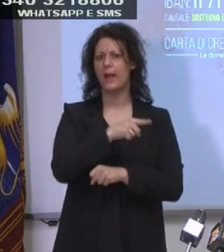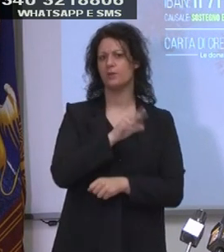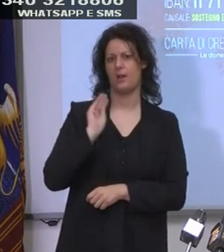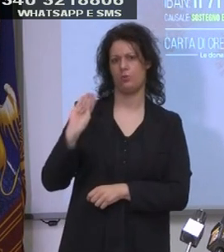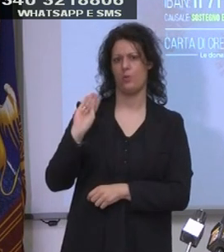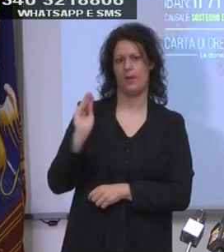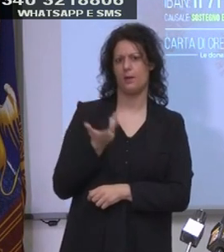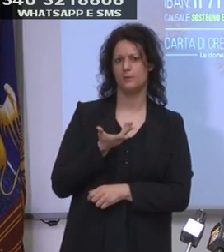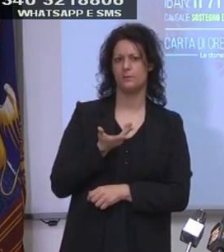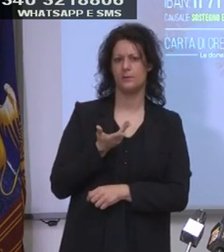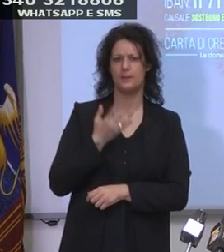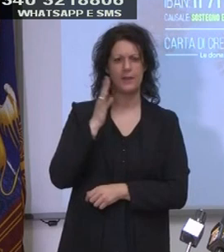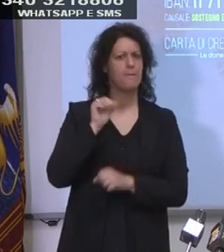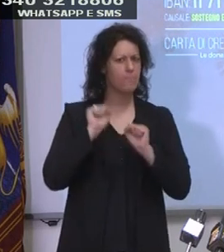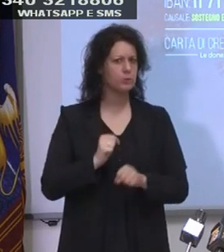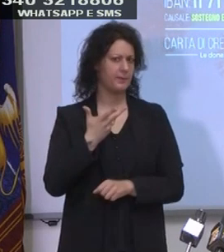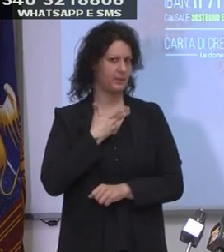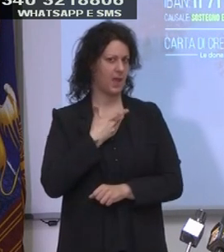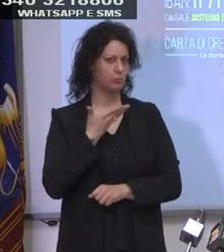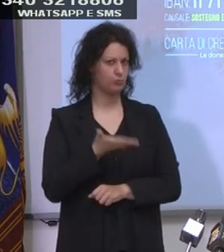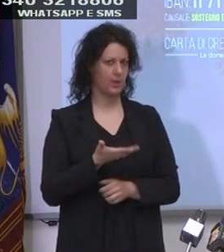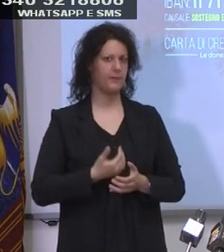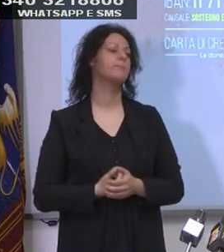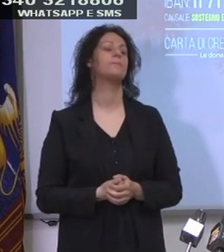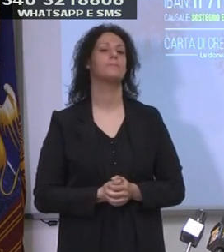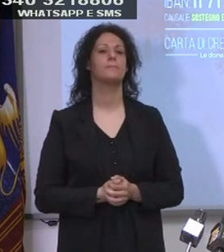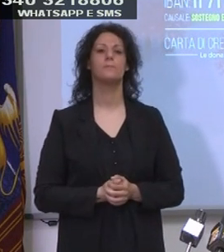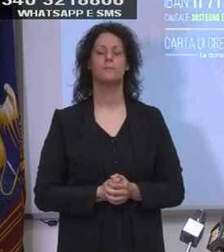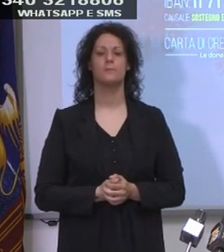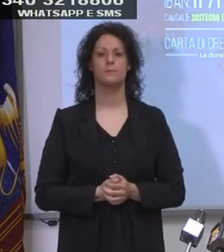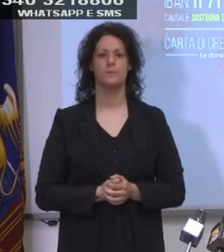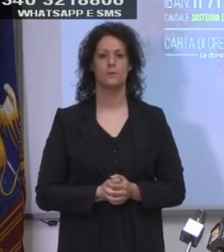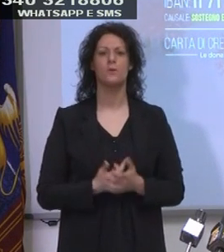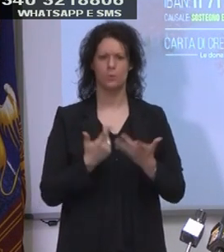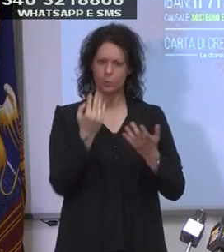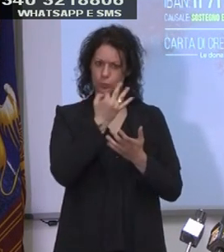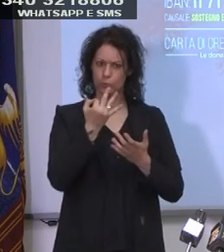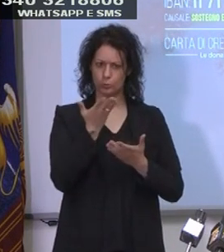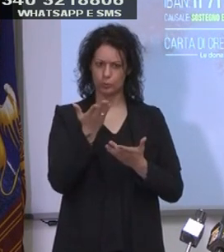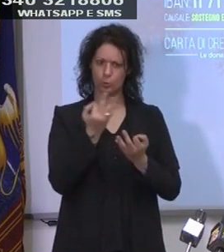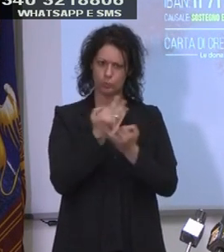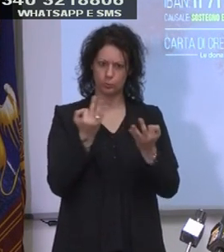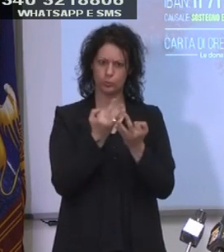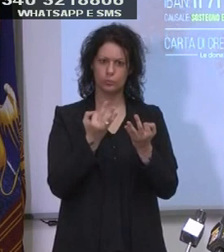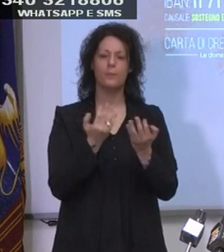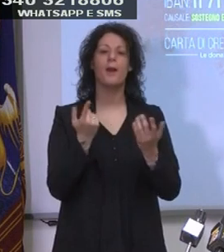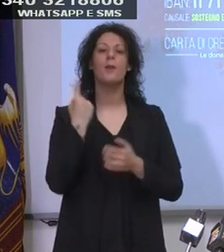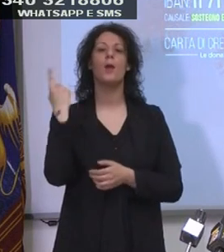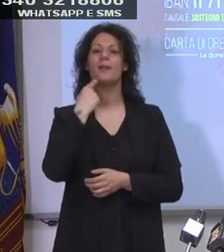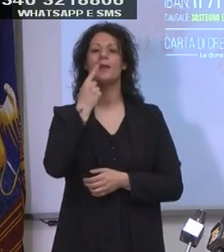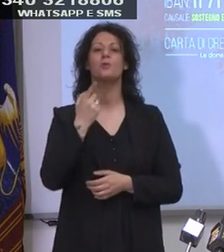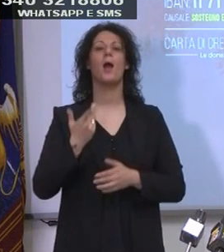questa possibilità? Ma direi corretta questa considerazione che scrivono, ma quando dice le autorità